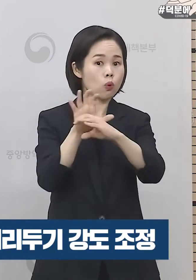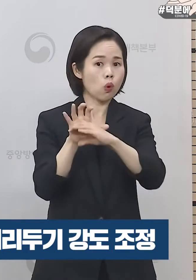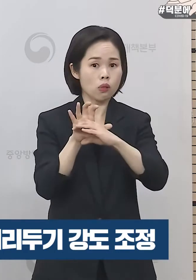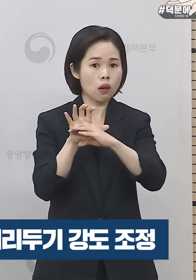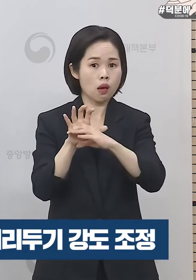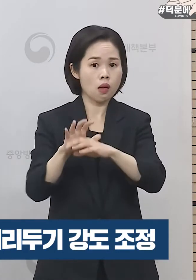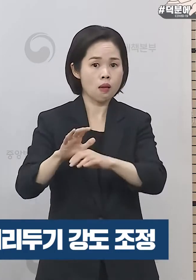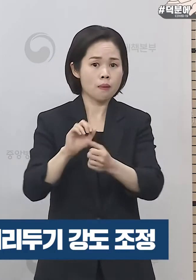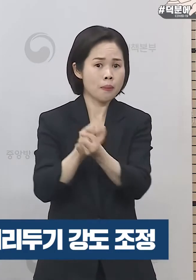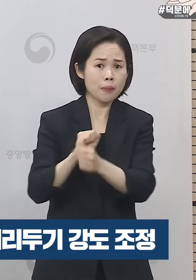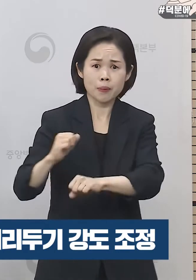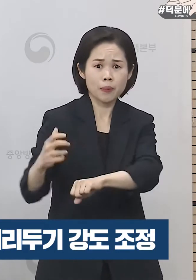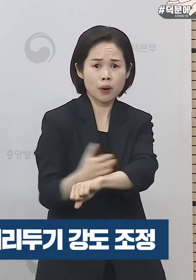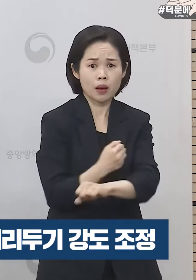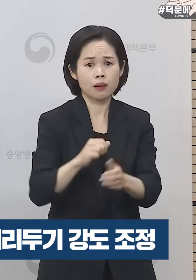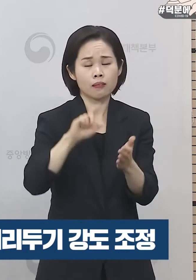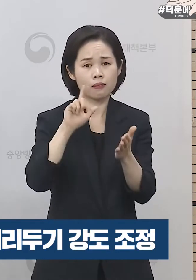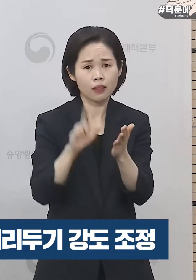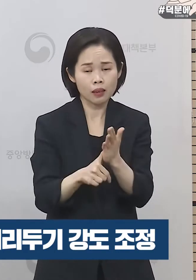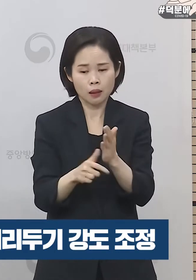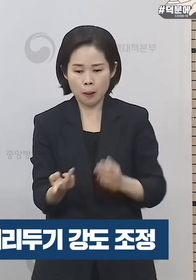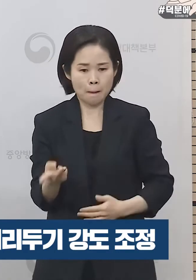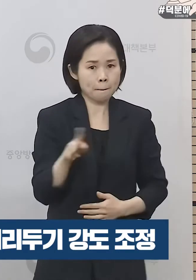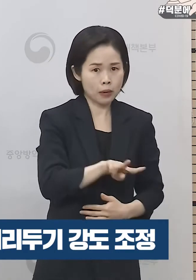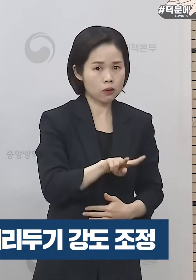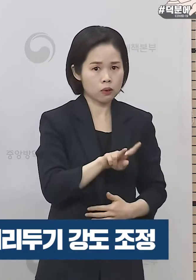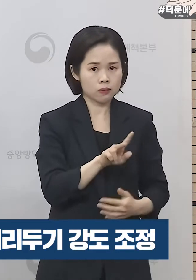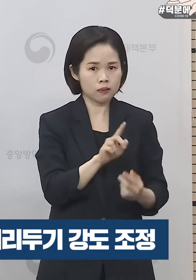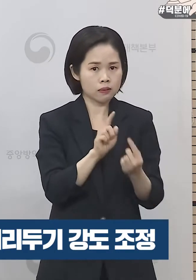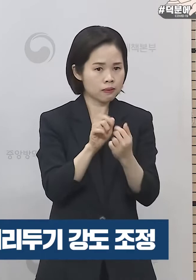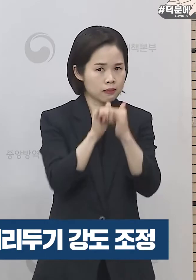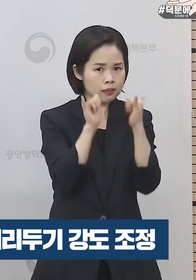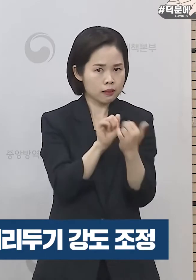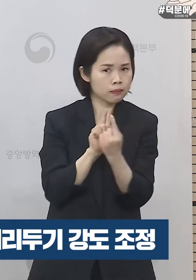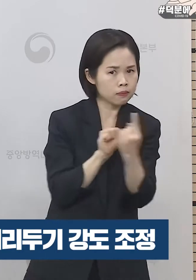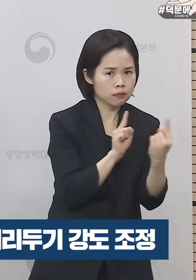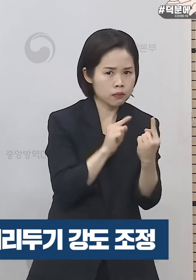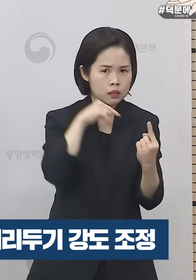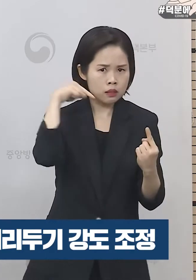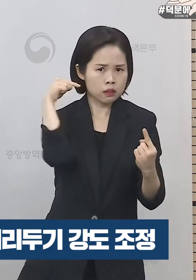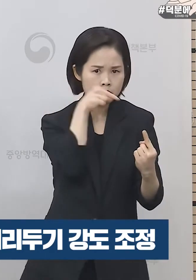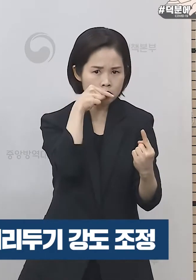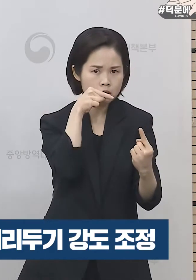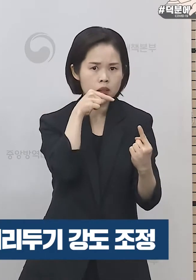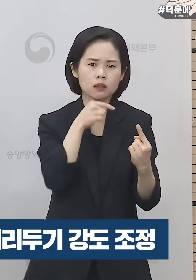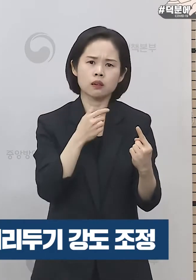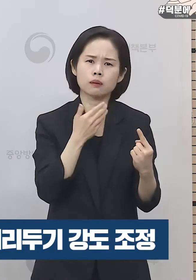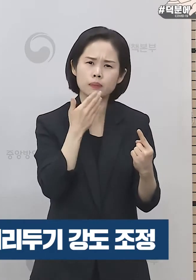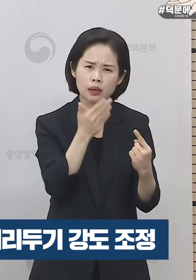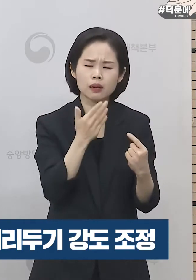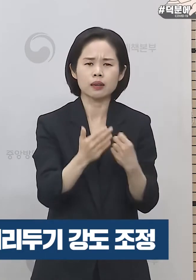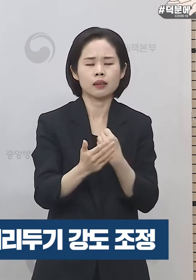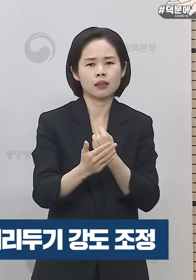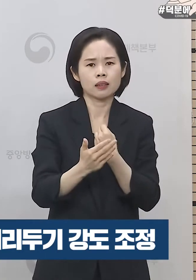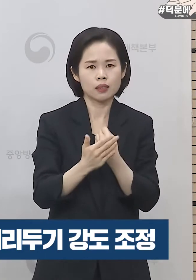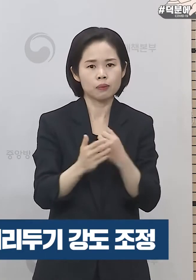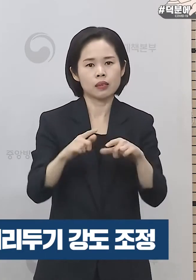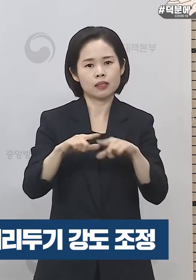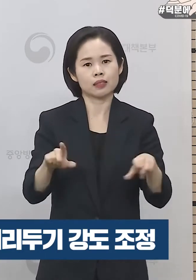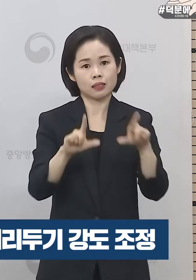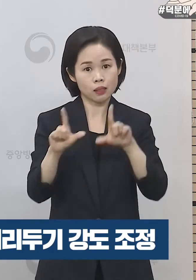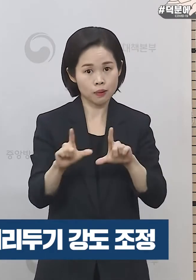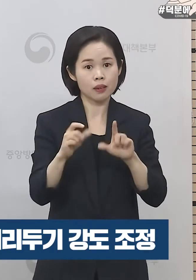언제든지 강화된 사회적 거리두기 로 돌아갈 수 있음을 염두에 두면서 생활 속 거리두기 를